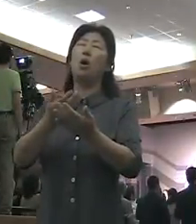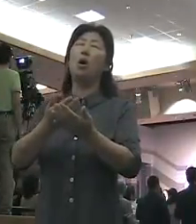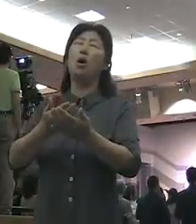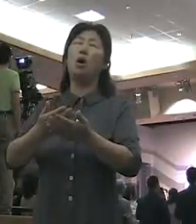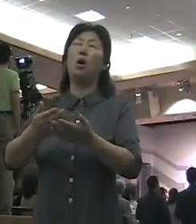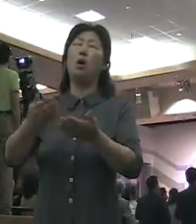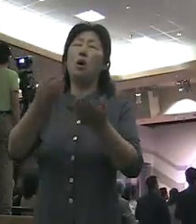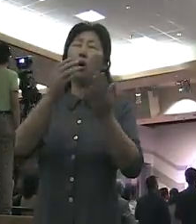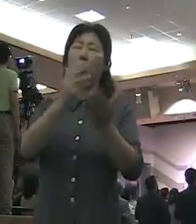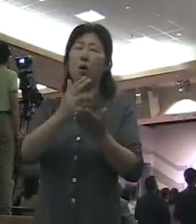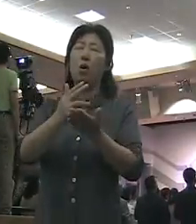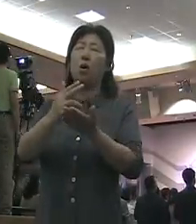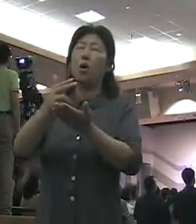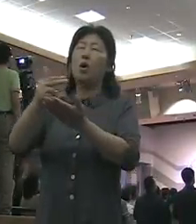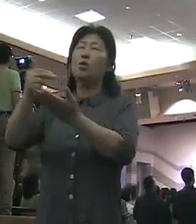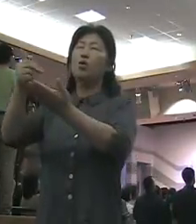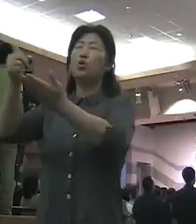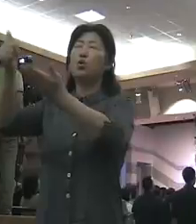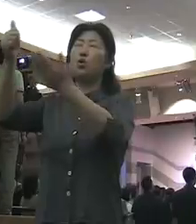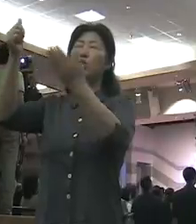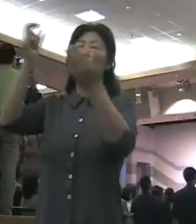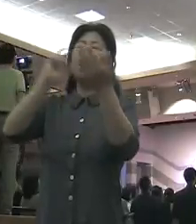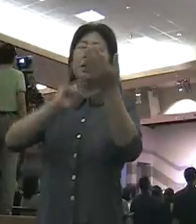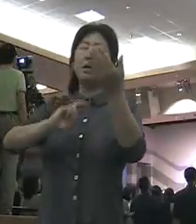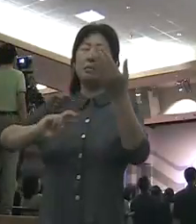주님을 찬양합니다. 주님을